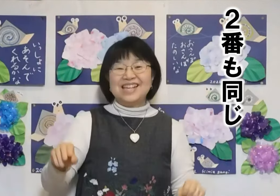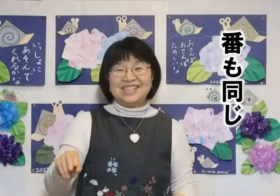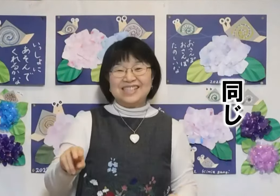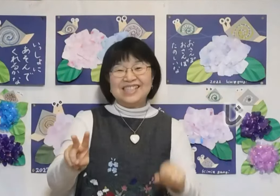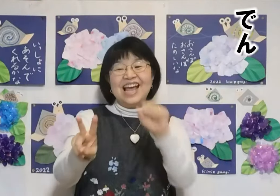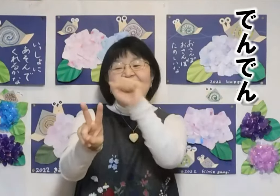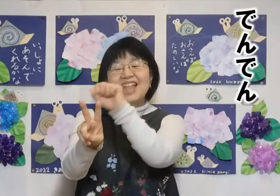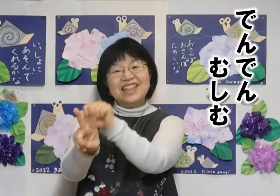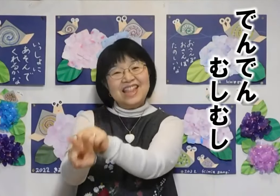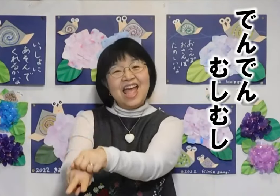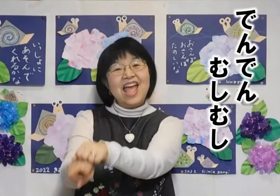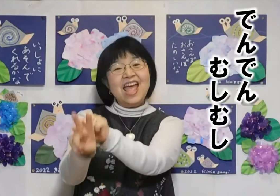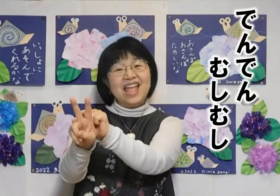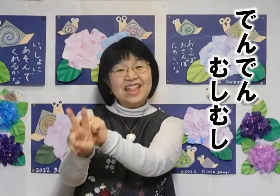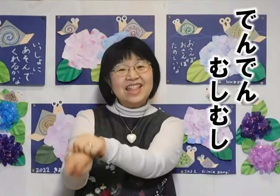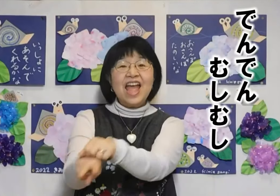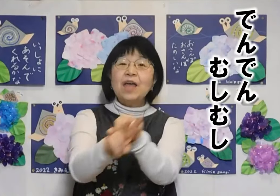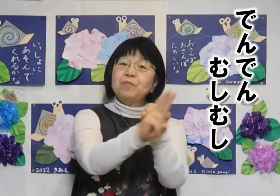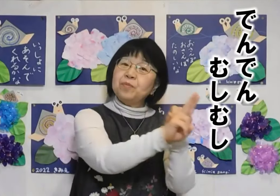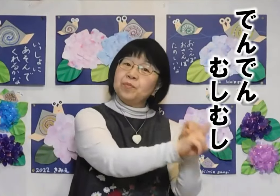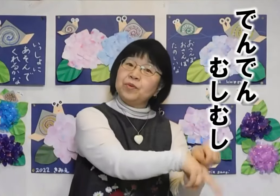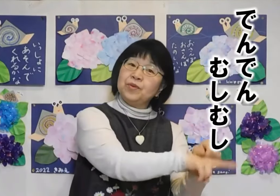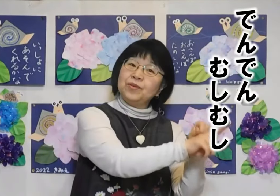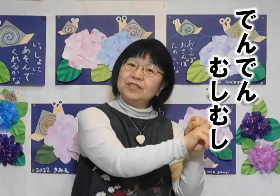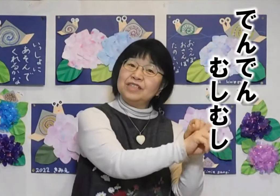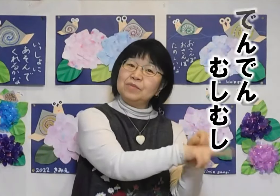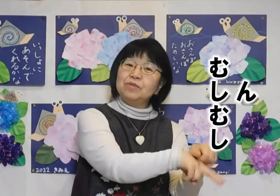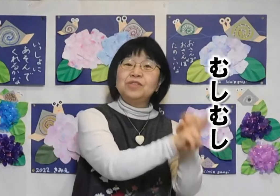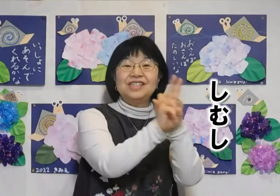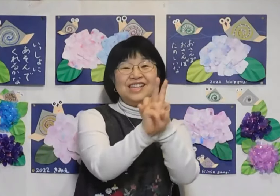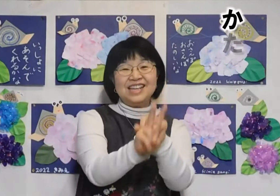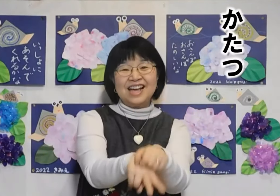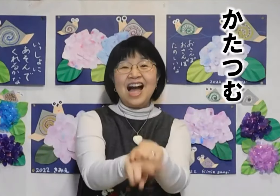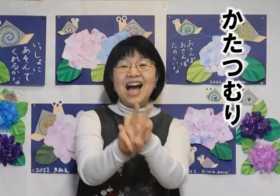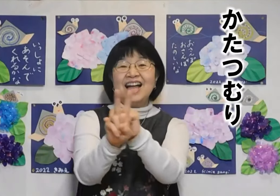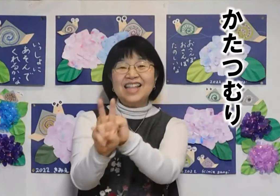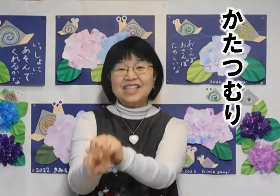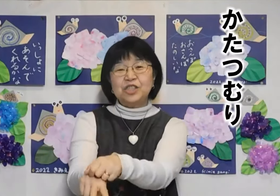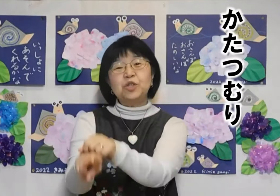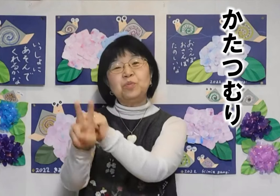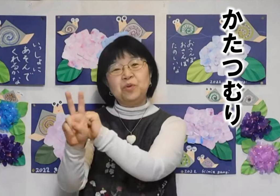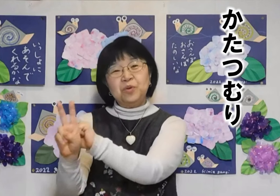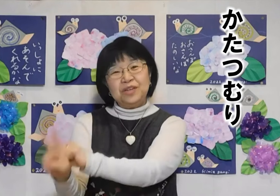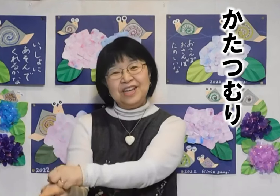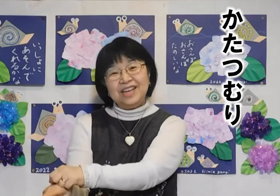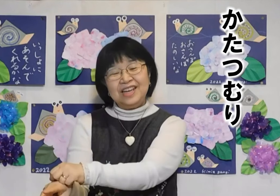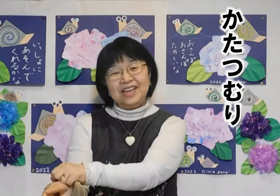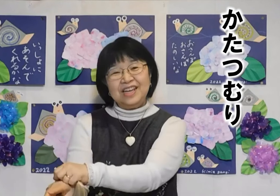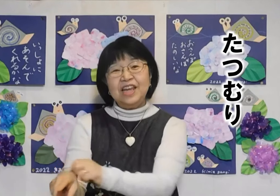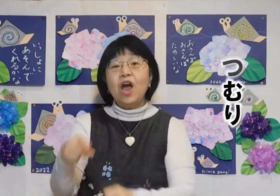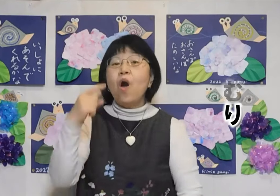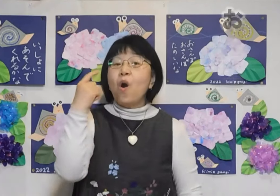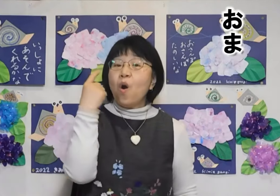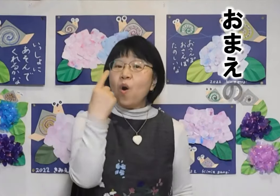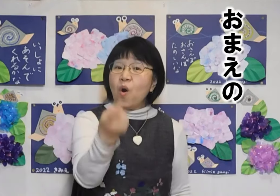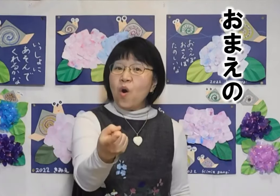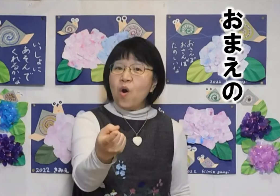。でんでんむしむしカタツムリ、お